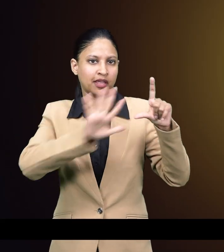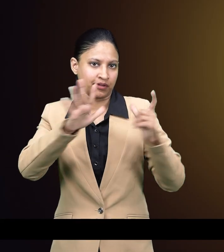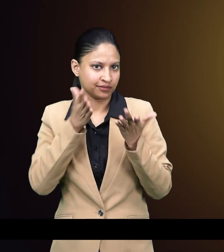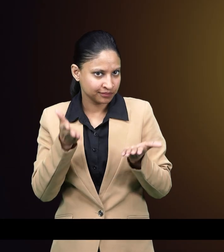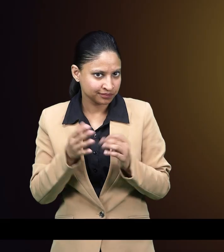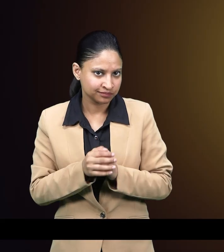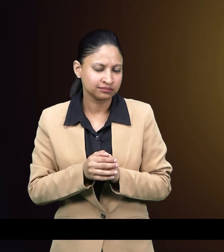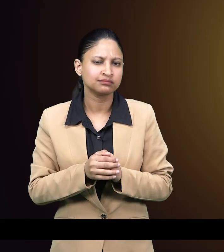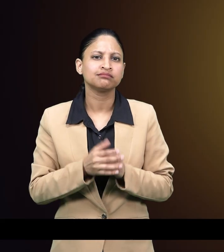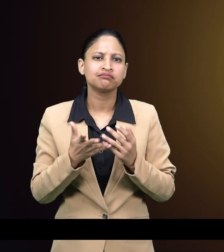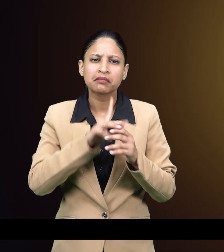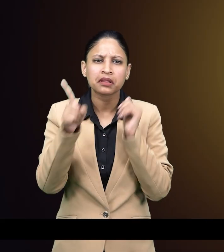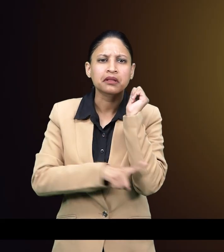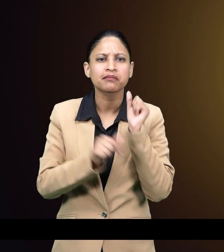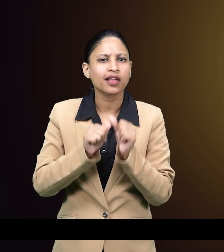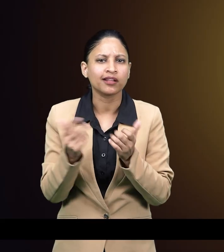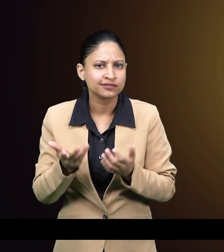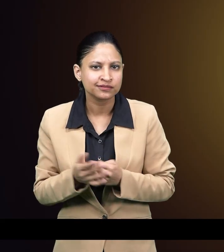क्षेत्रफळ बरोबर 50 चौरस मीटर.